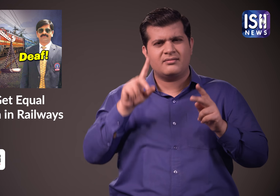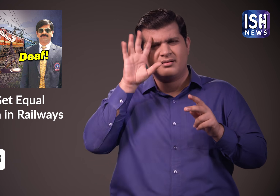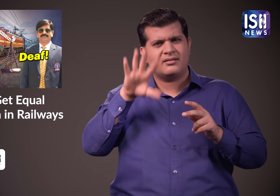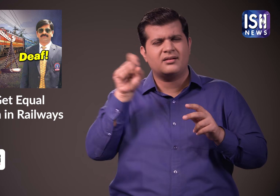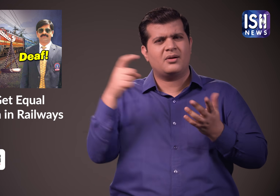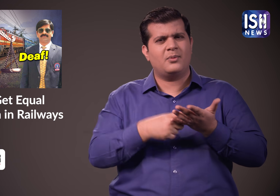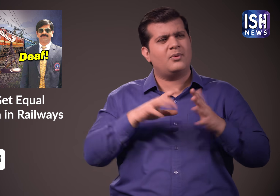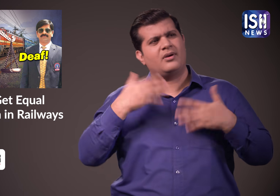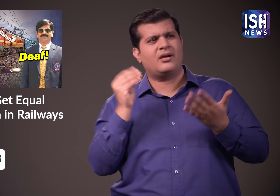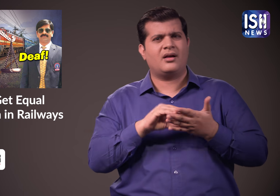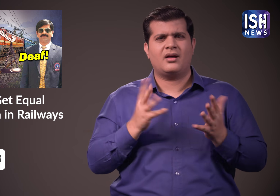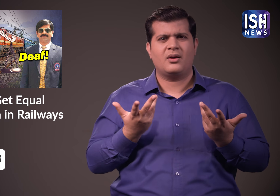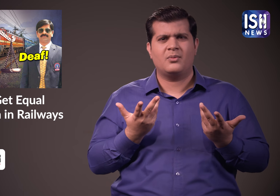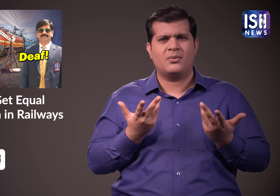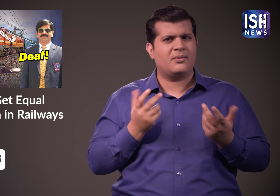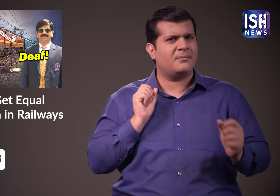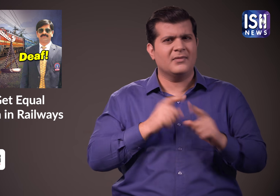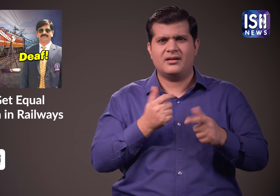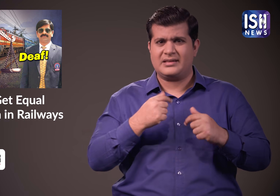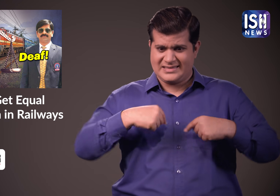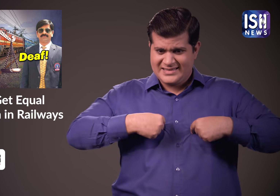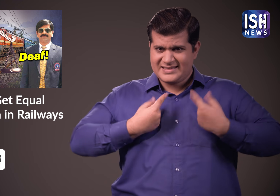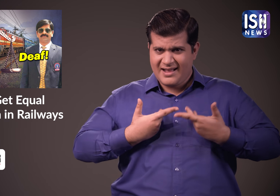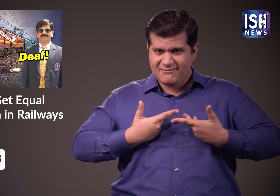उन्होंने कहा कि वह ये नियम को समझने में असफल है